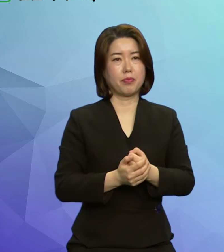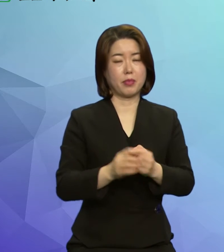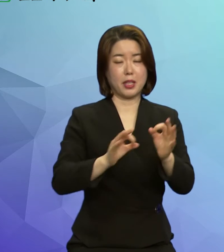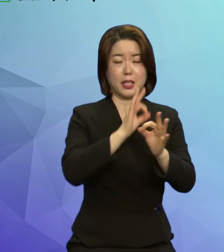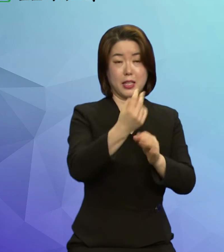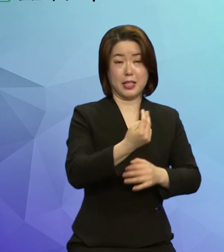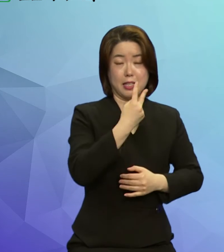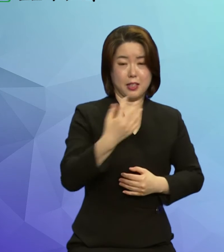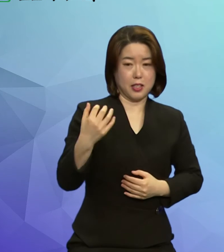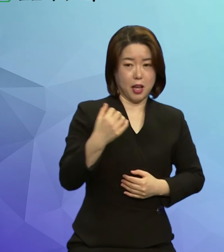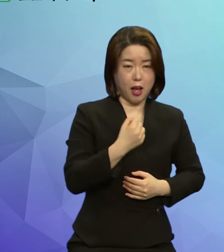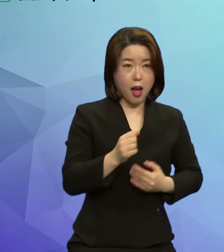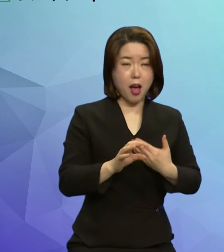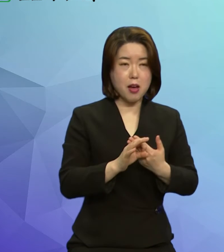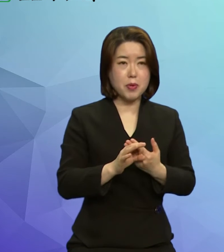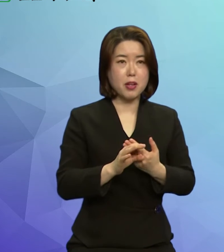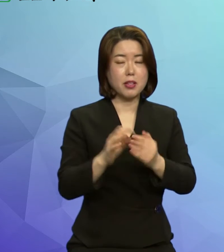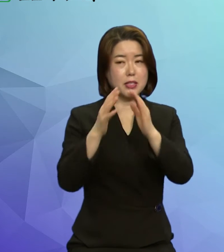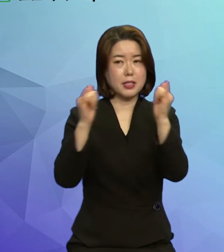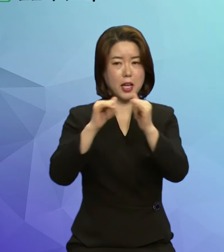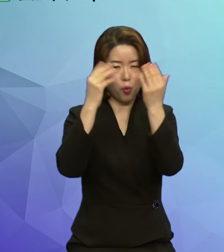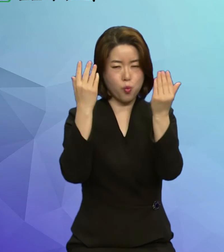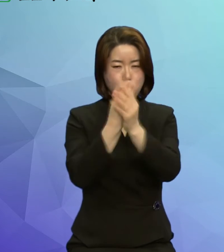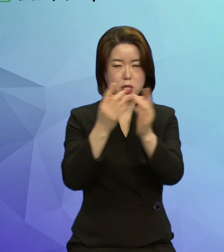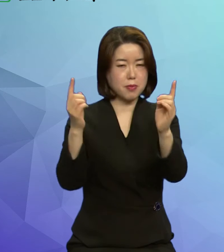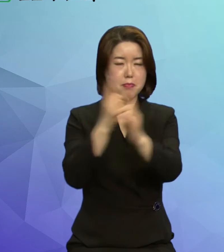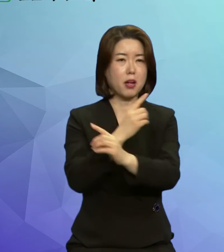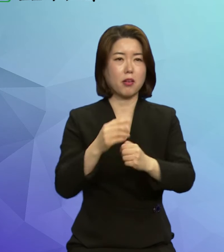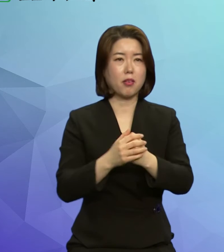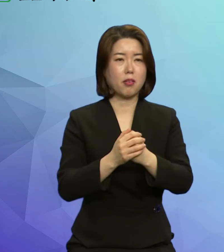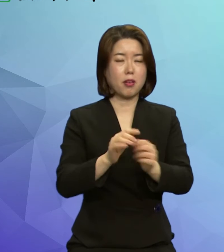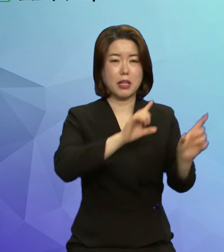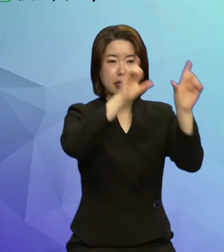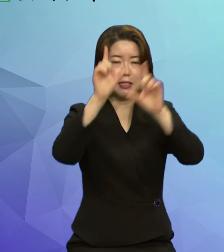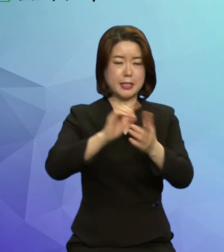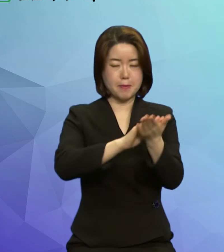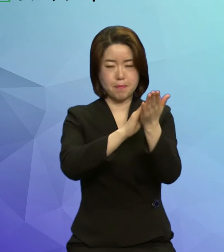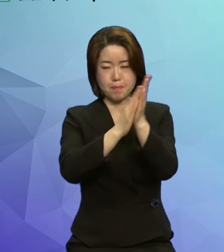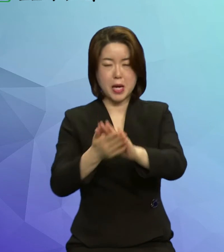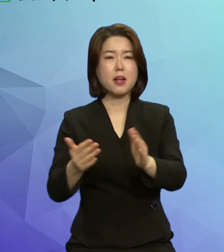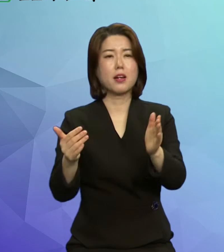사람은 완전히 새 사람이 됩니다. 삶이 완전히 달라지는 거예요.